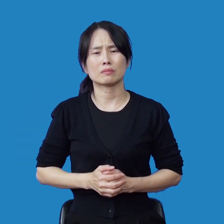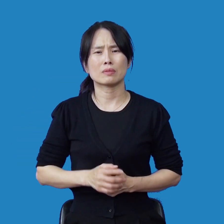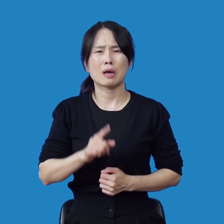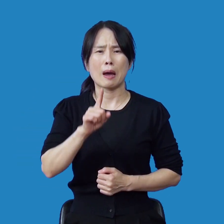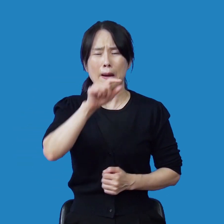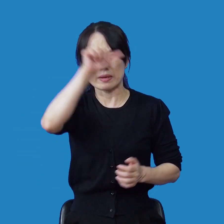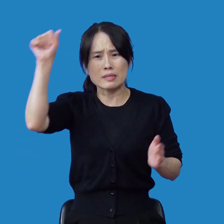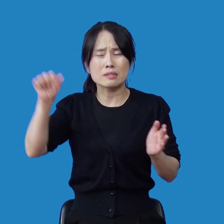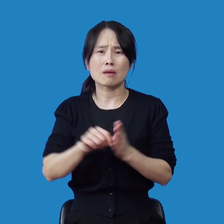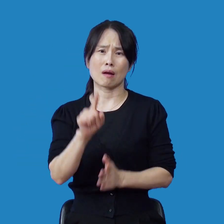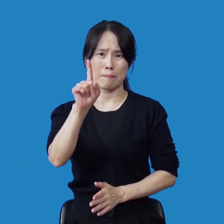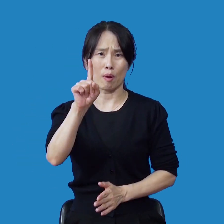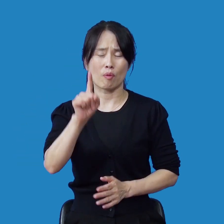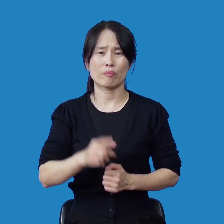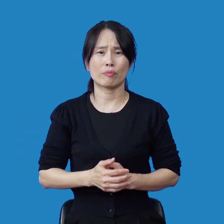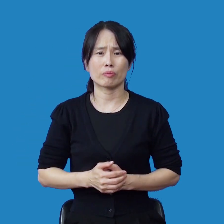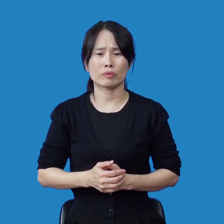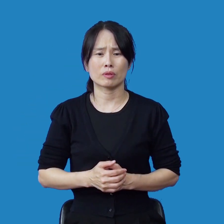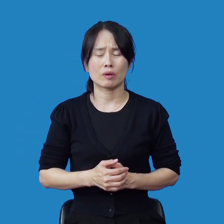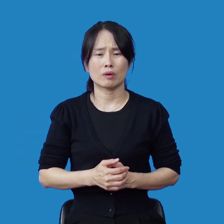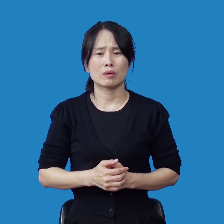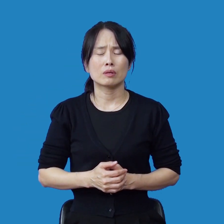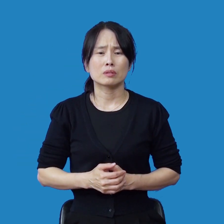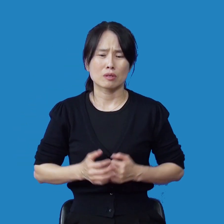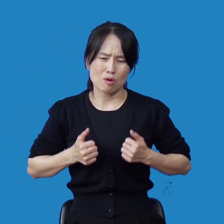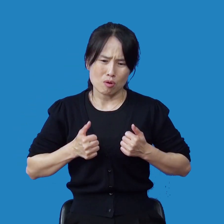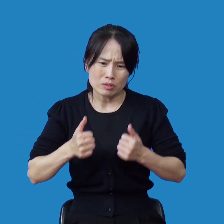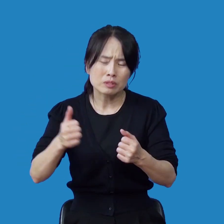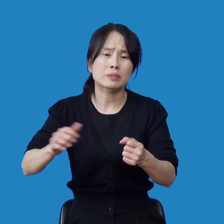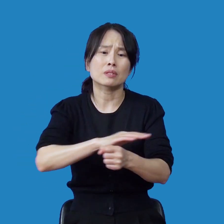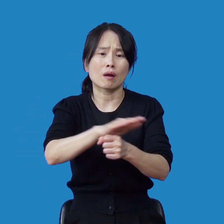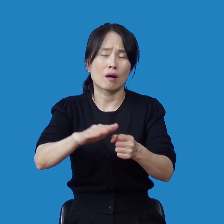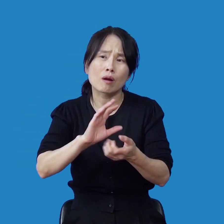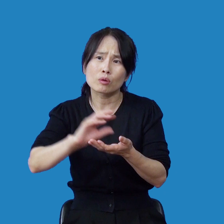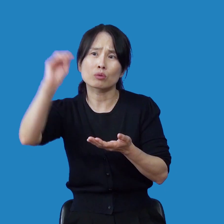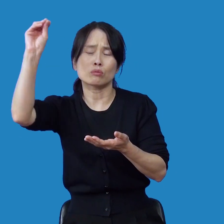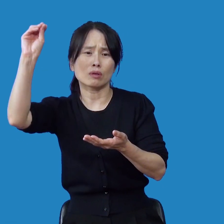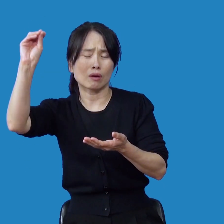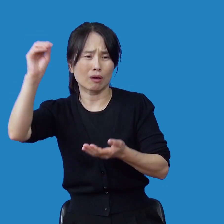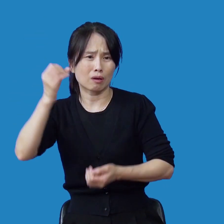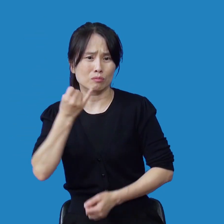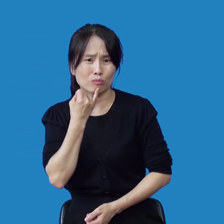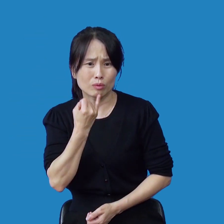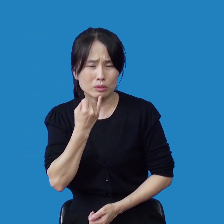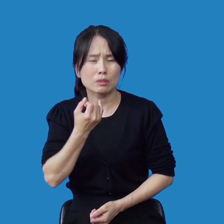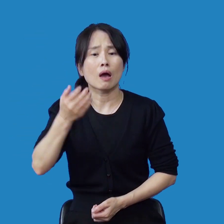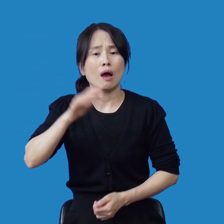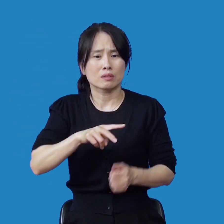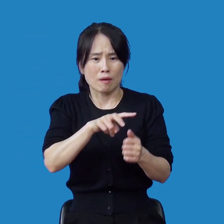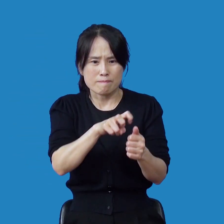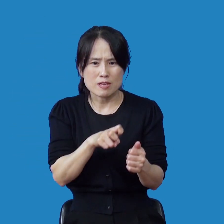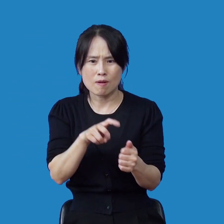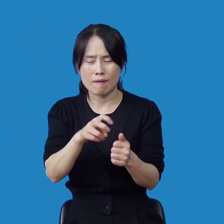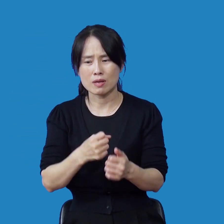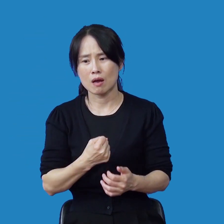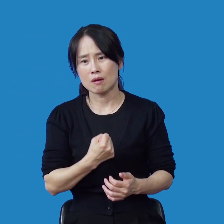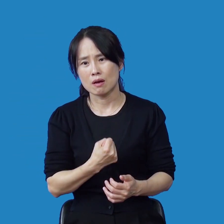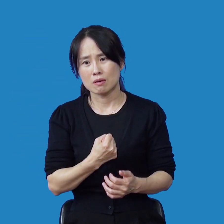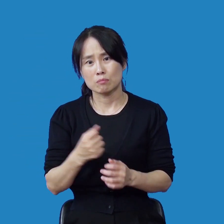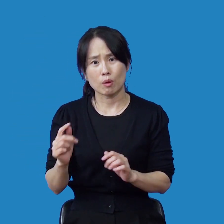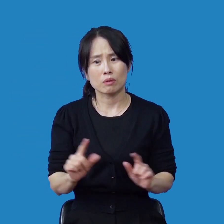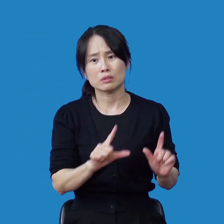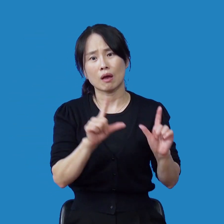인생인데 죽도록 사랑하고 가도 모자랄 판인데 뭐 한다고 그렇게 미워하고 원망하면서